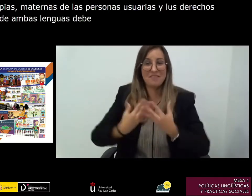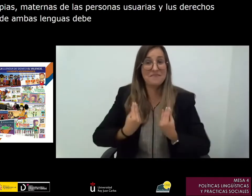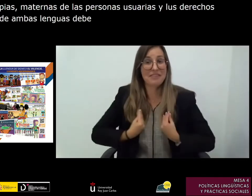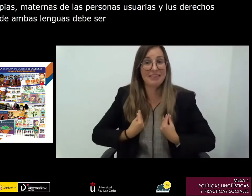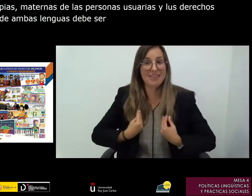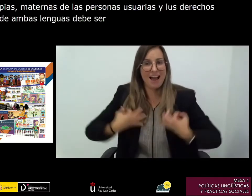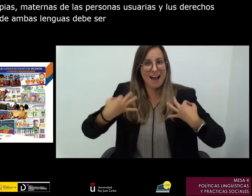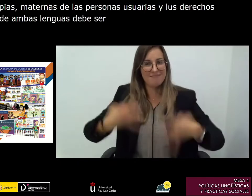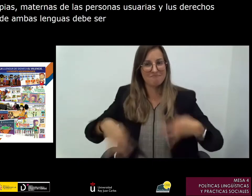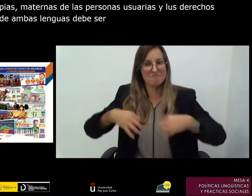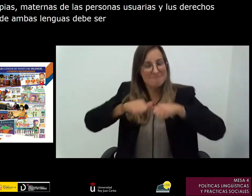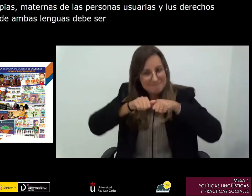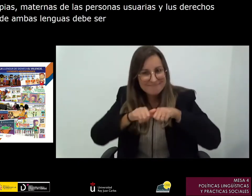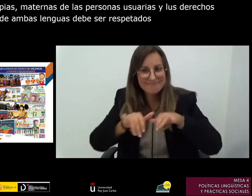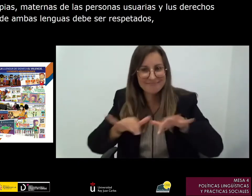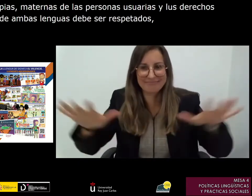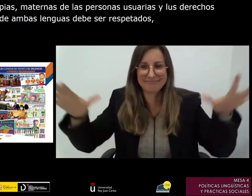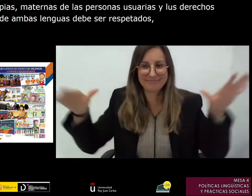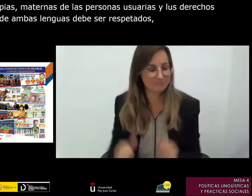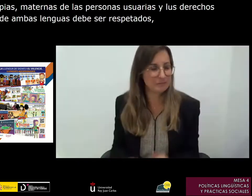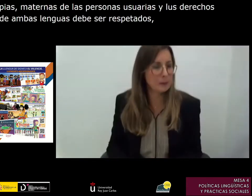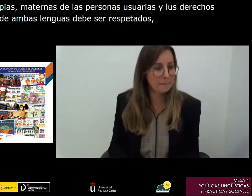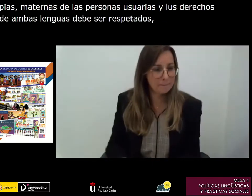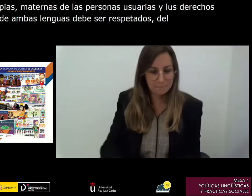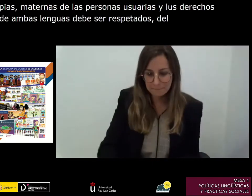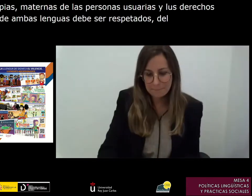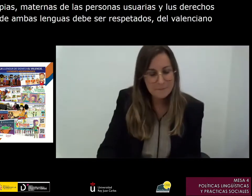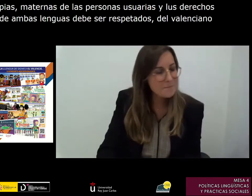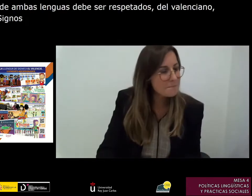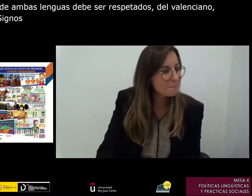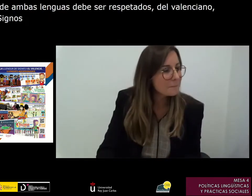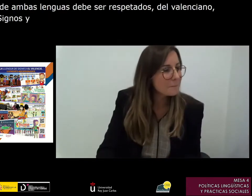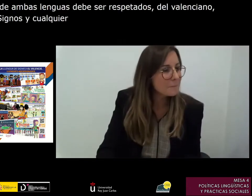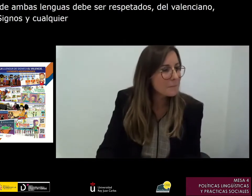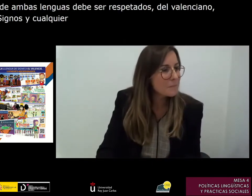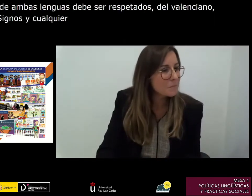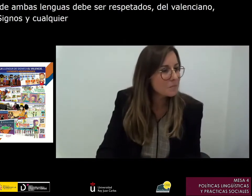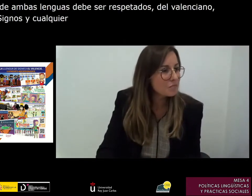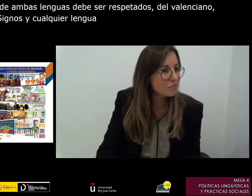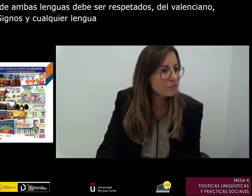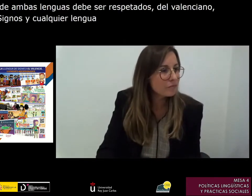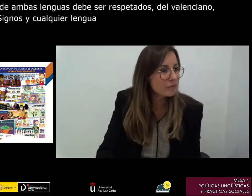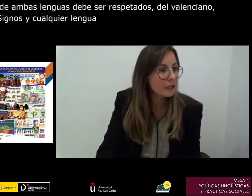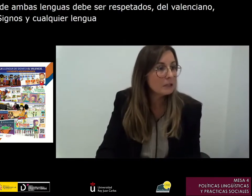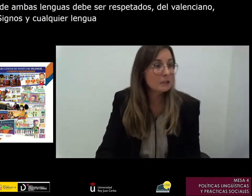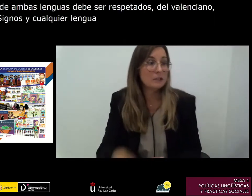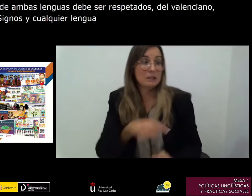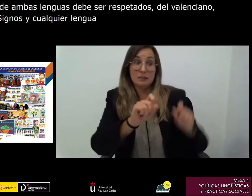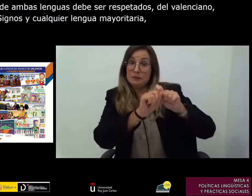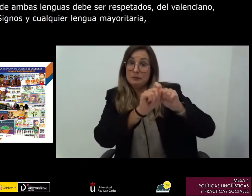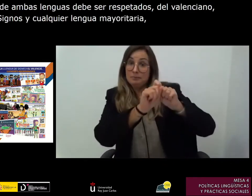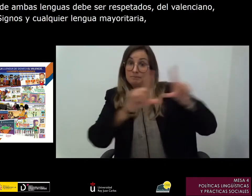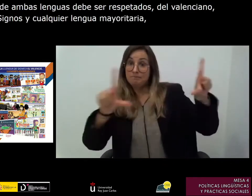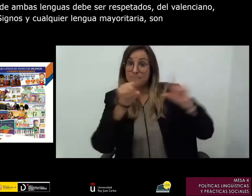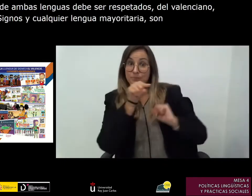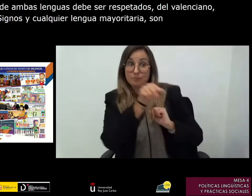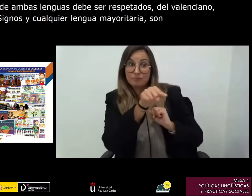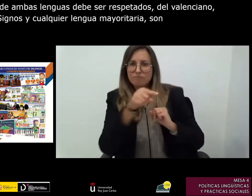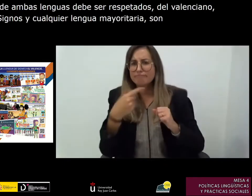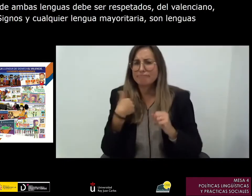cualquier lengua mayoritaria. Y es bueno, son lenguas que comparten territorio y sinergias.